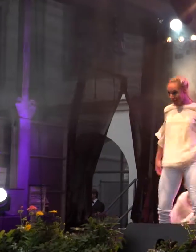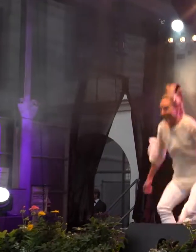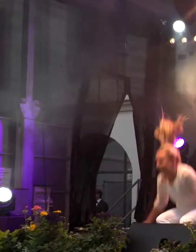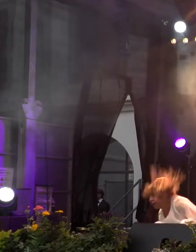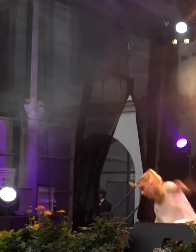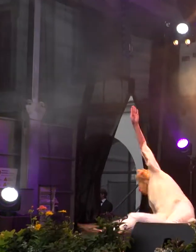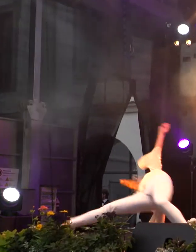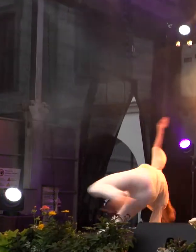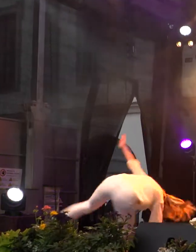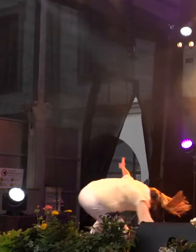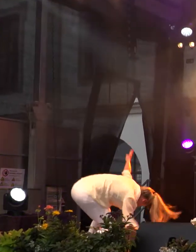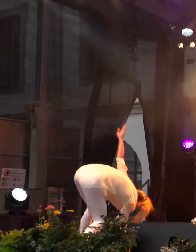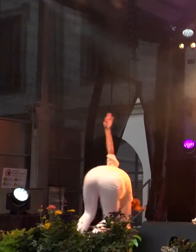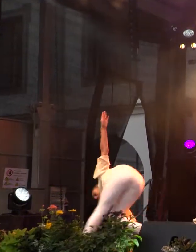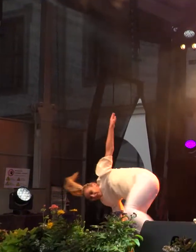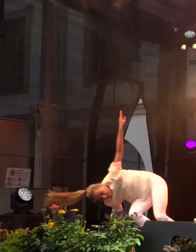die ware sei